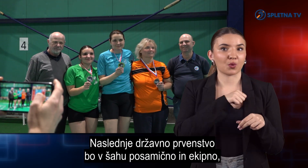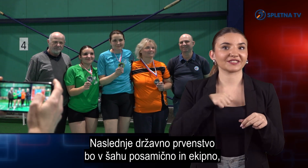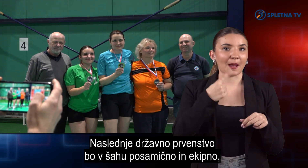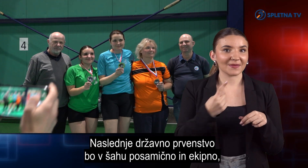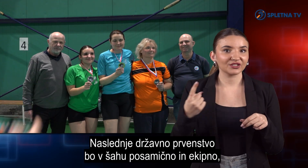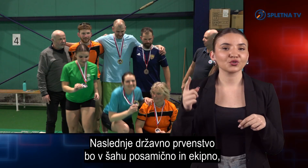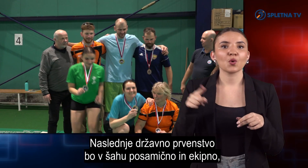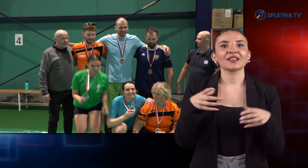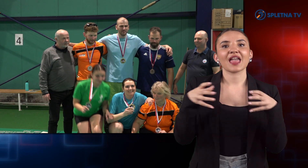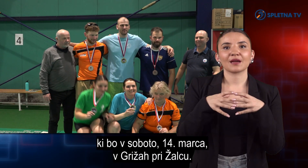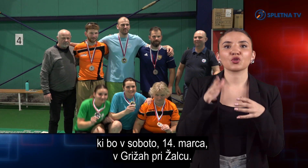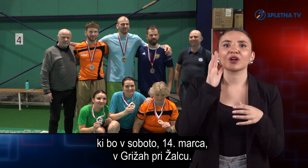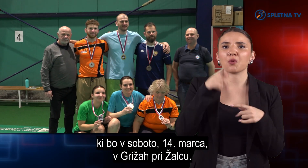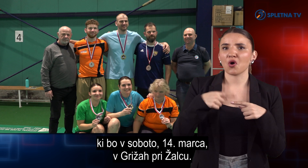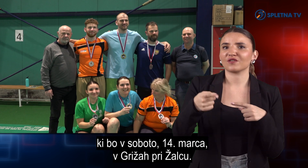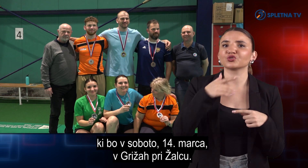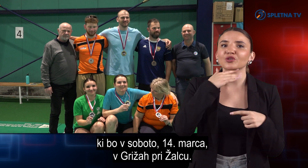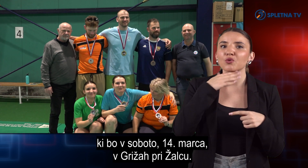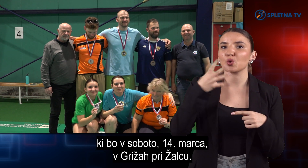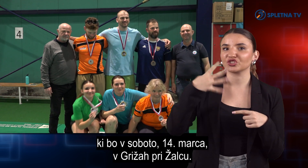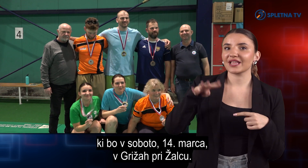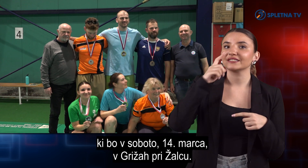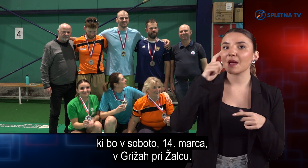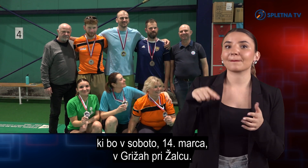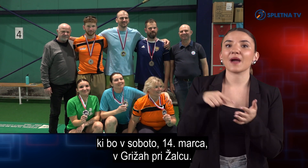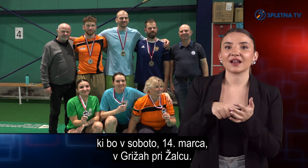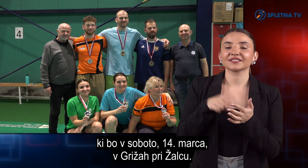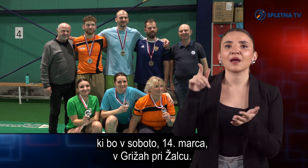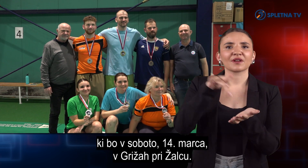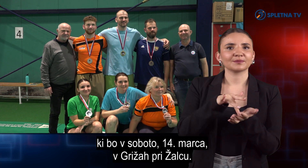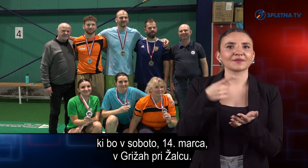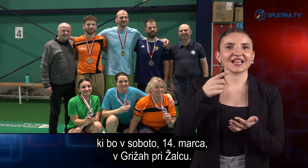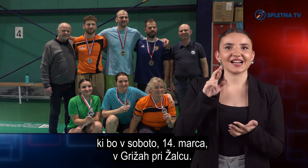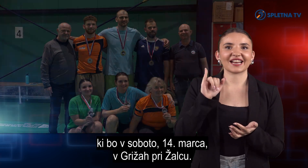posamično in ekipno, ki bo v soboto 14. marca v Grižah pri Žalcu.